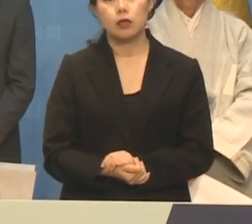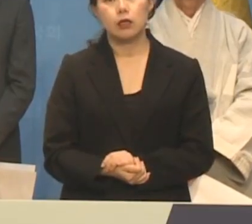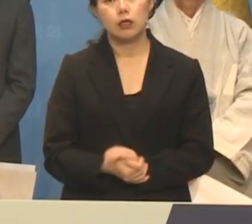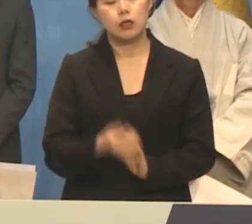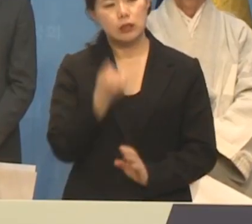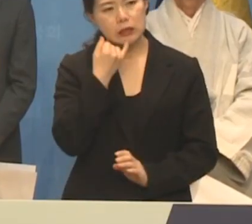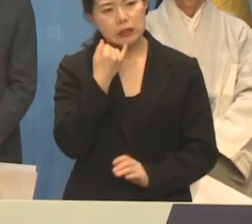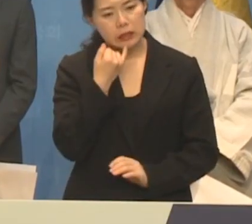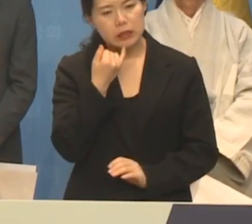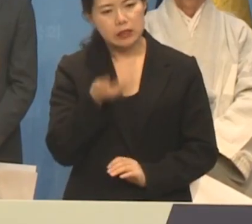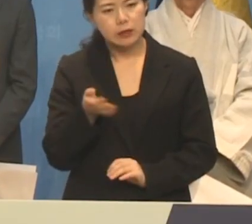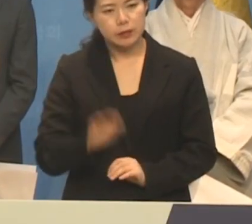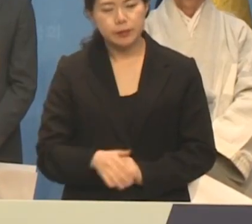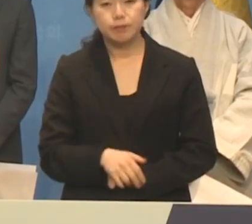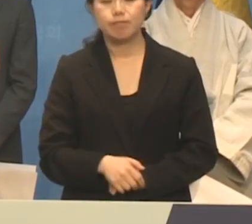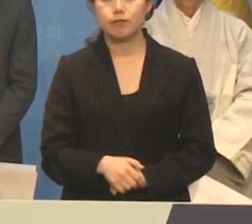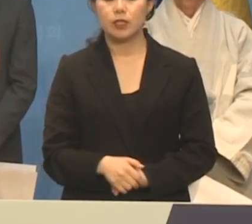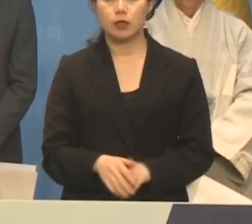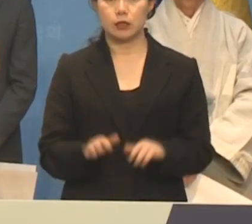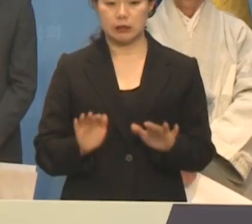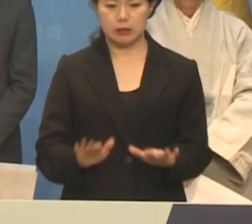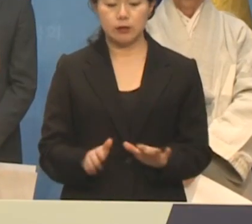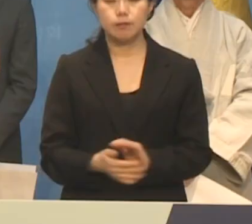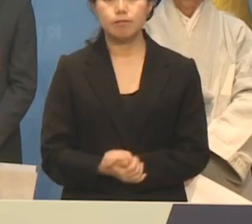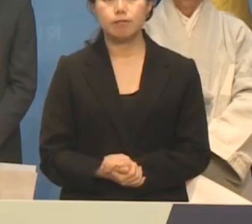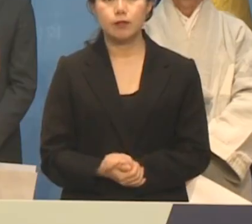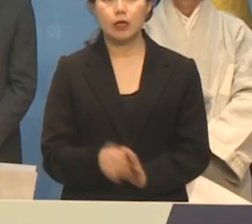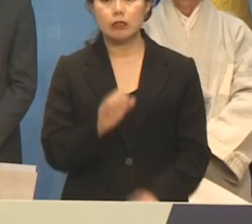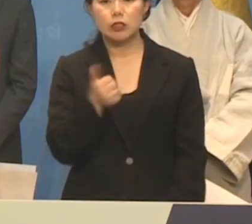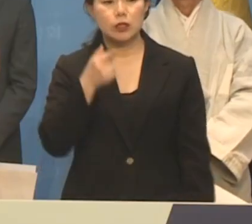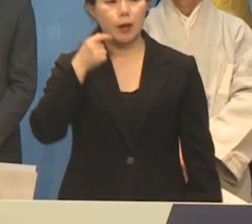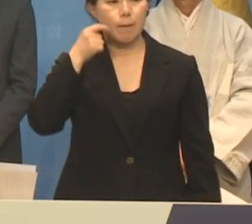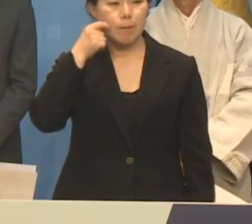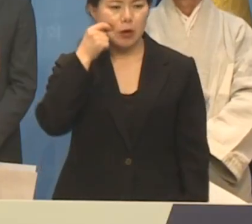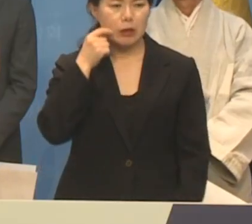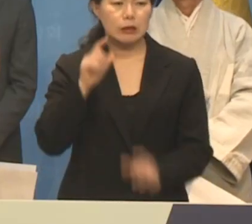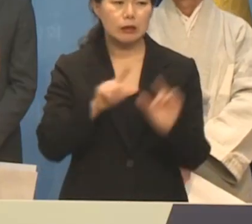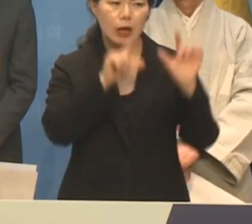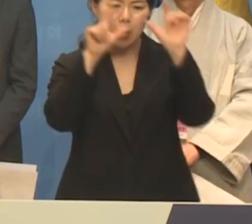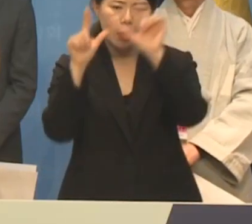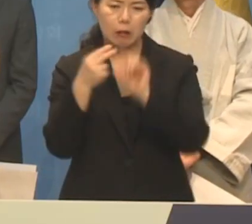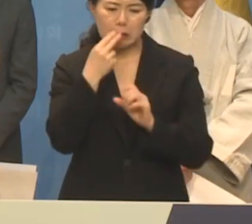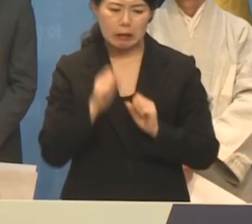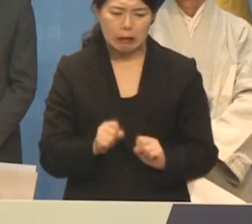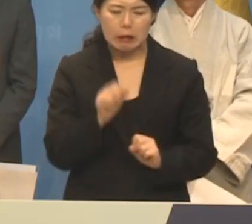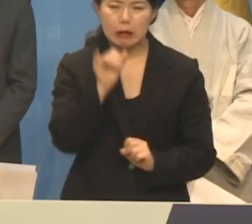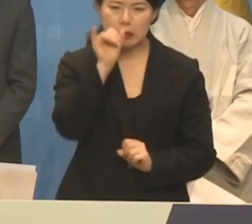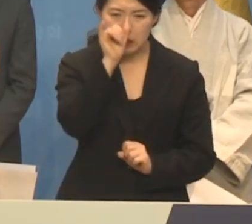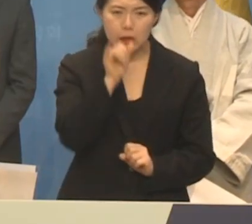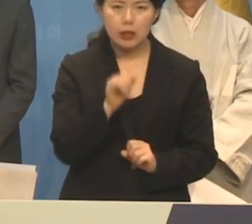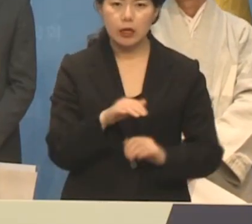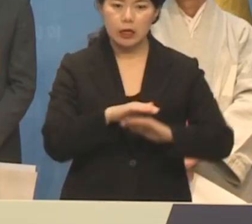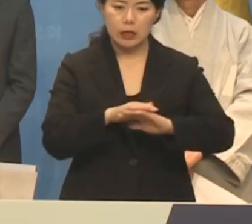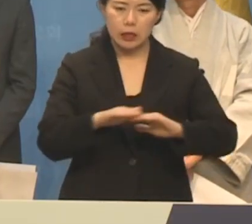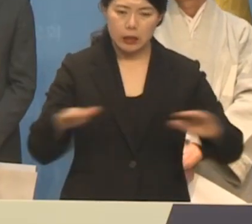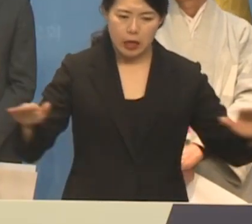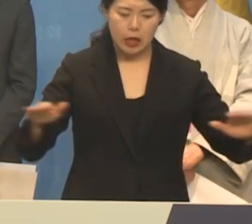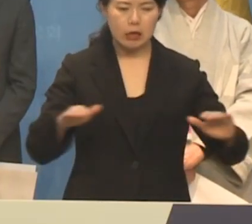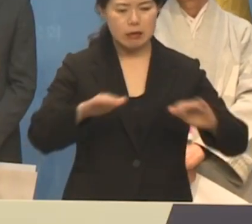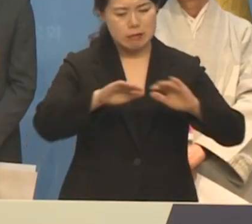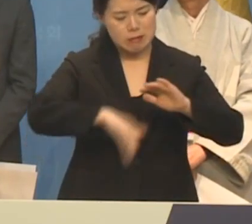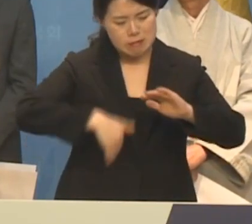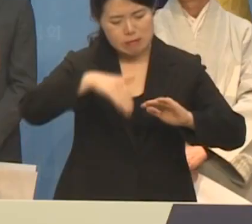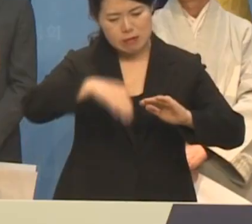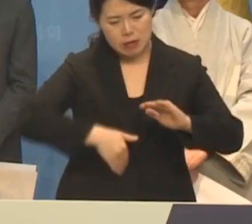그래도 괜찮을 겁니다. 지금 죽지 못해 사는 이 땅 파고 기계 돌리고